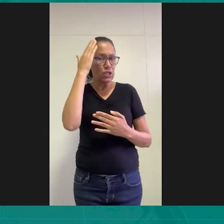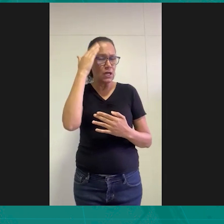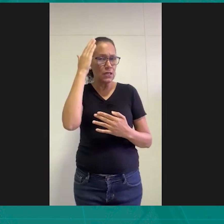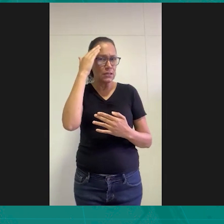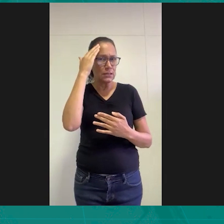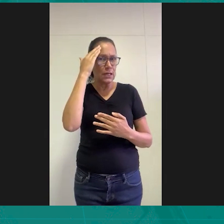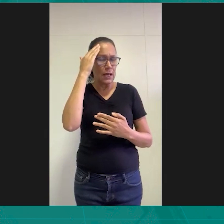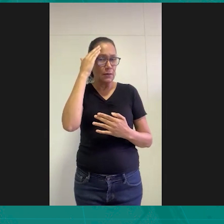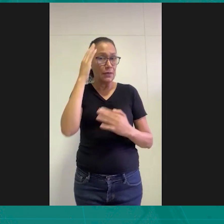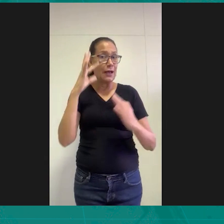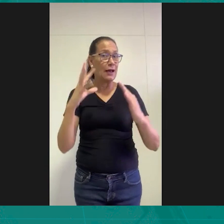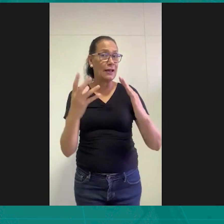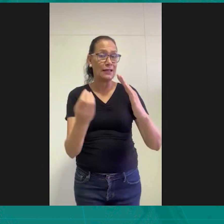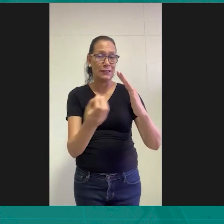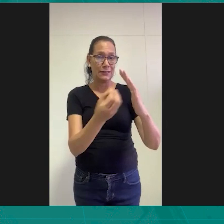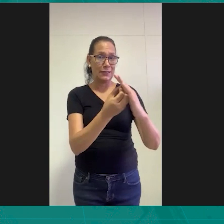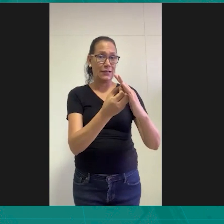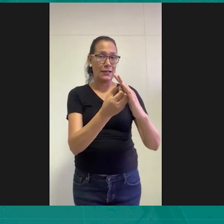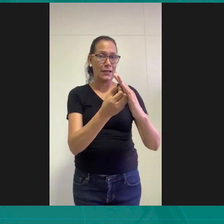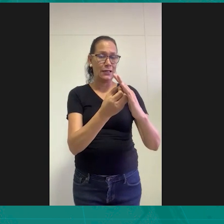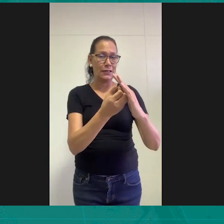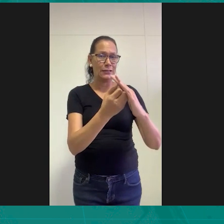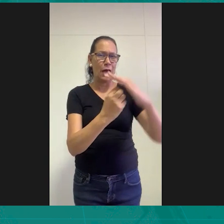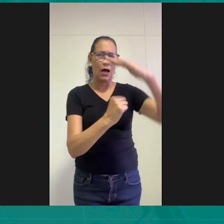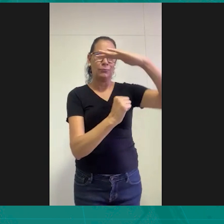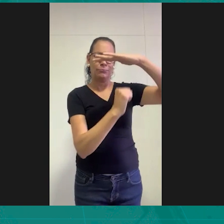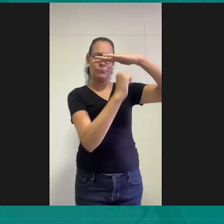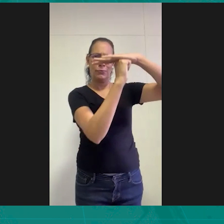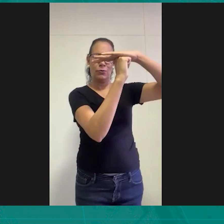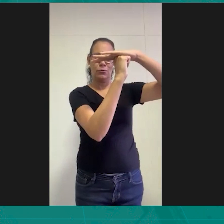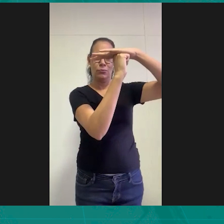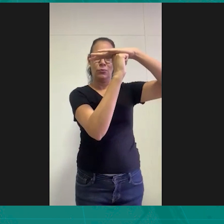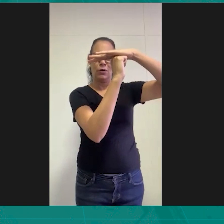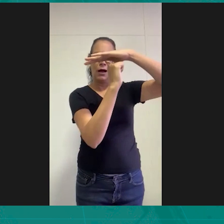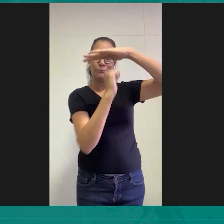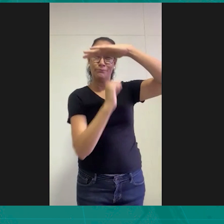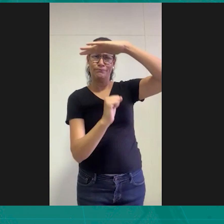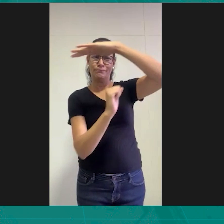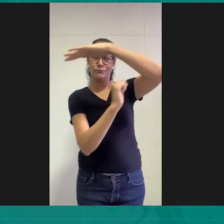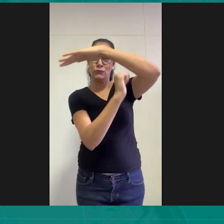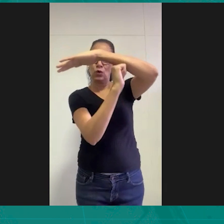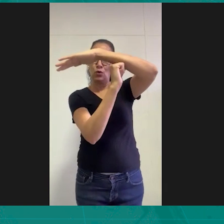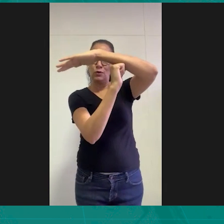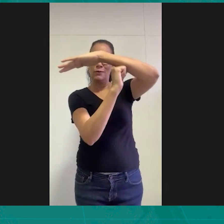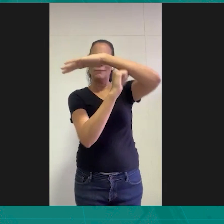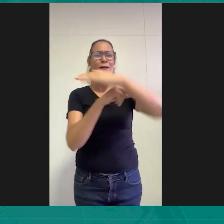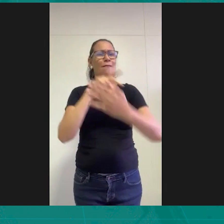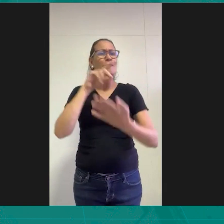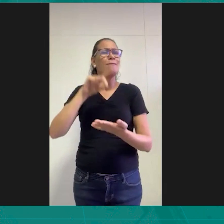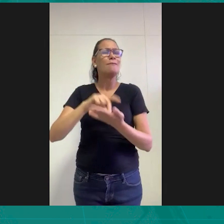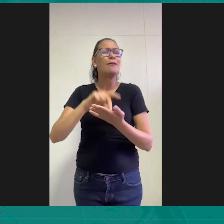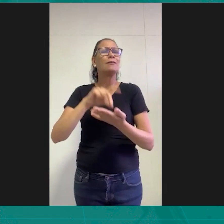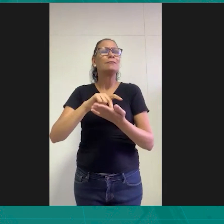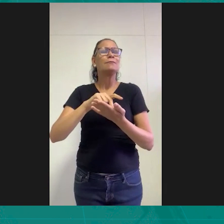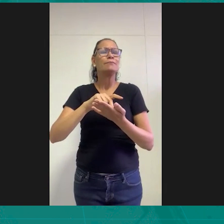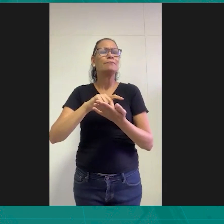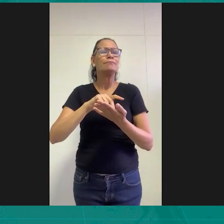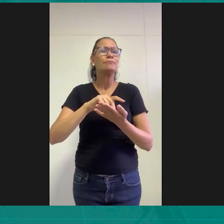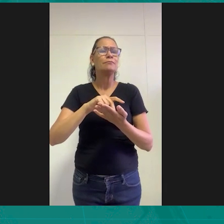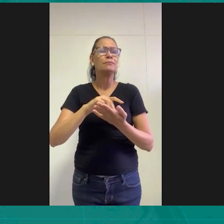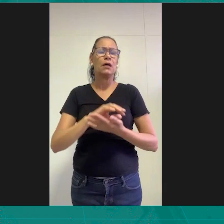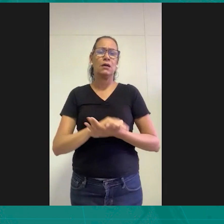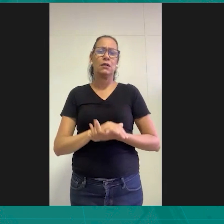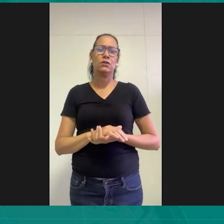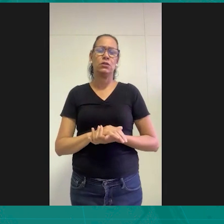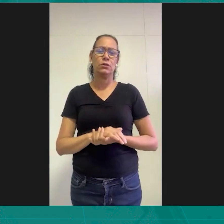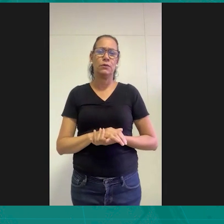vivo, coluna e baluarte da verdade. Irmãos, no Novo Testamento, a casa de Deus é